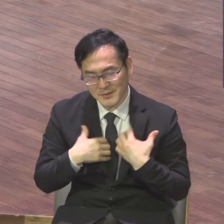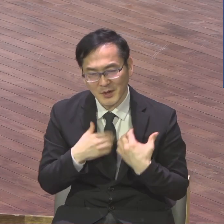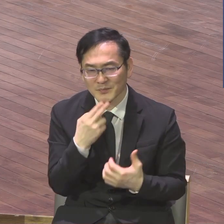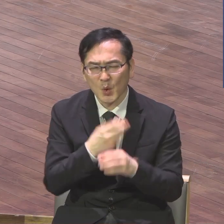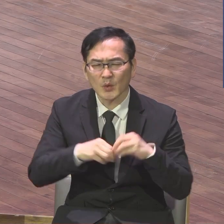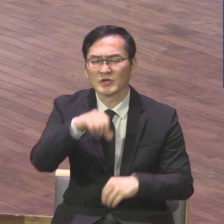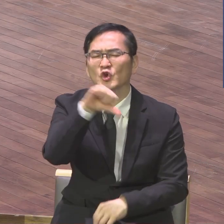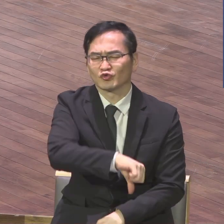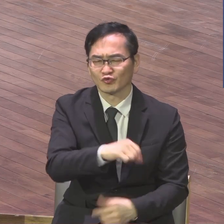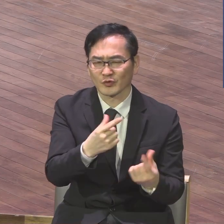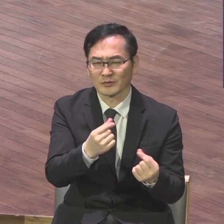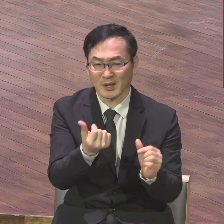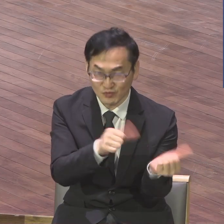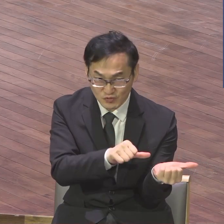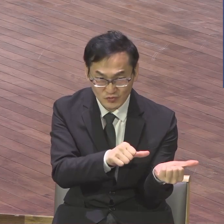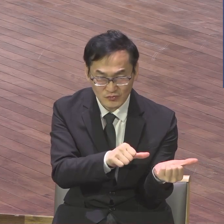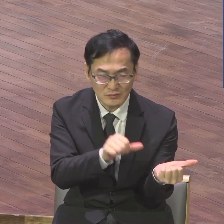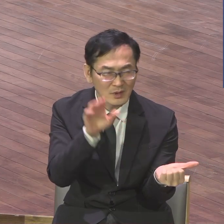저주지요.